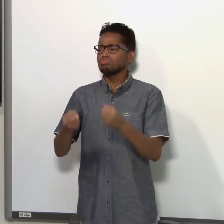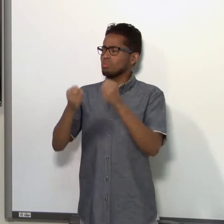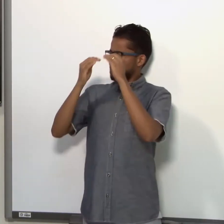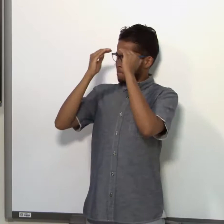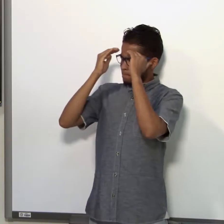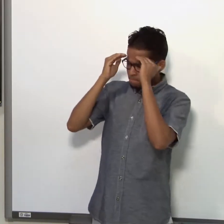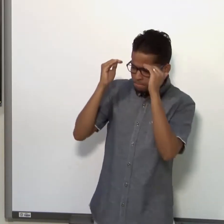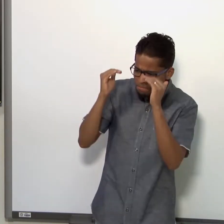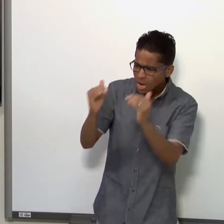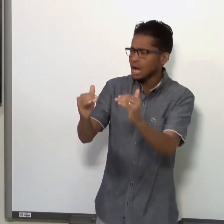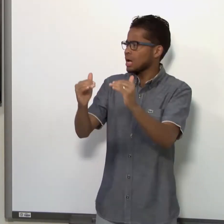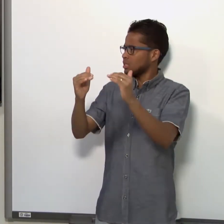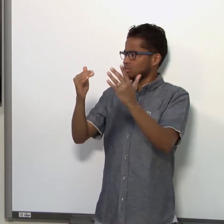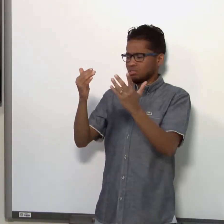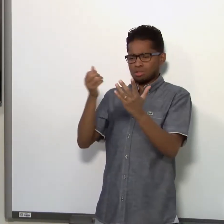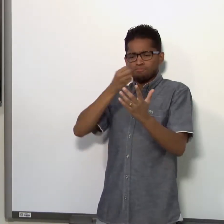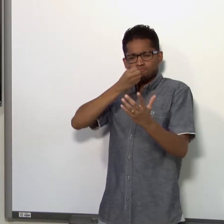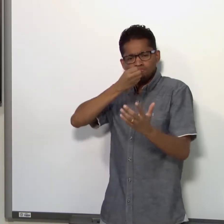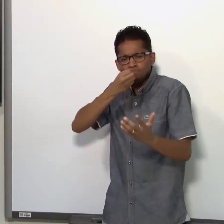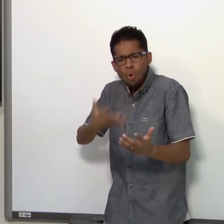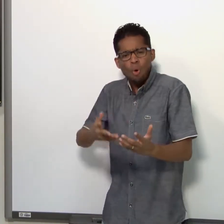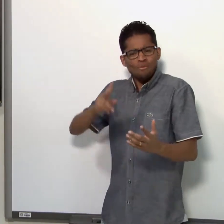respeitada, valorizada.